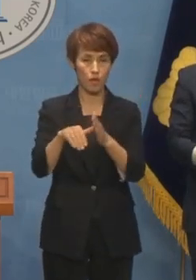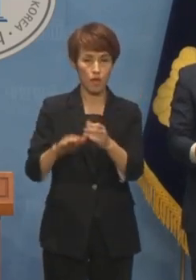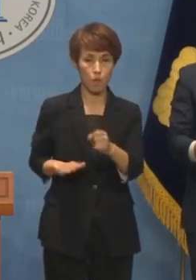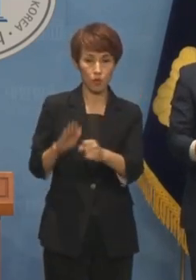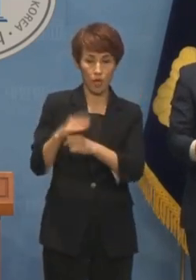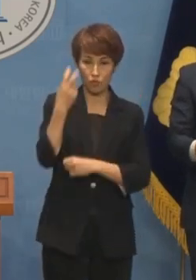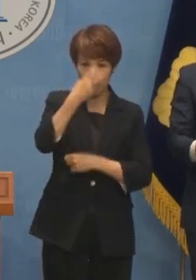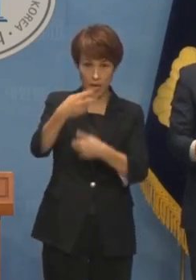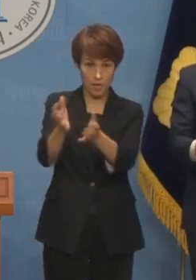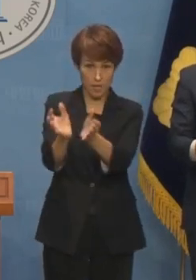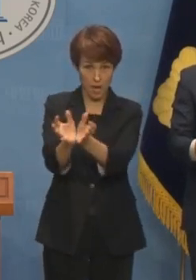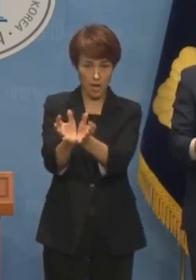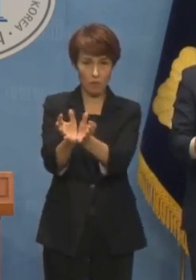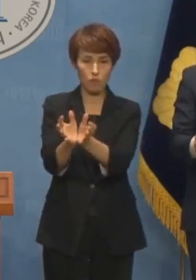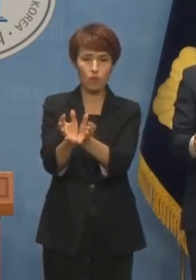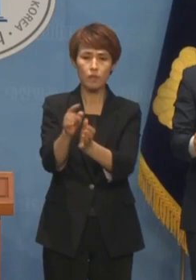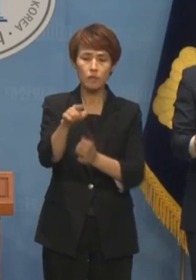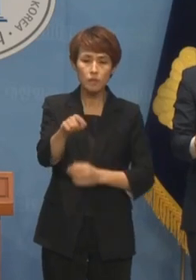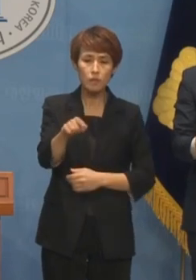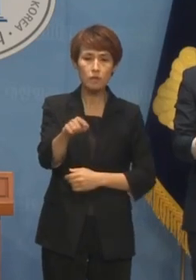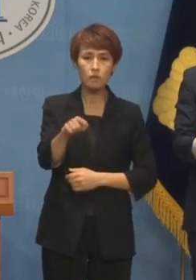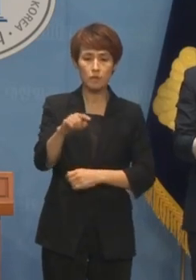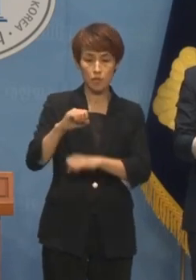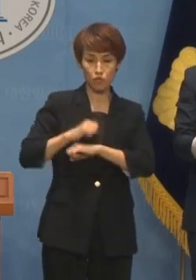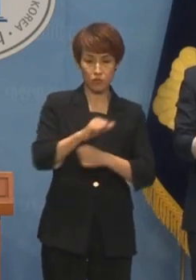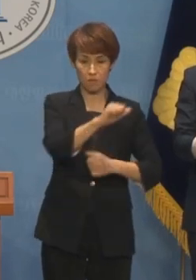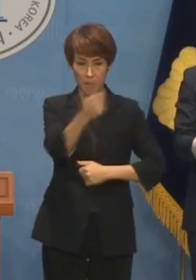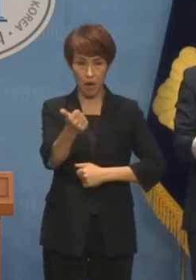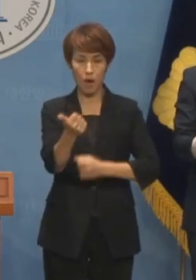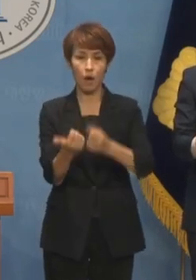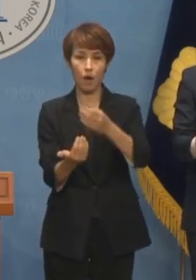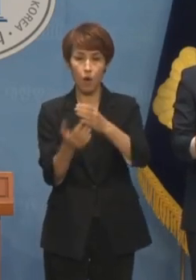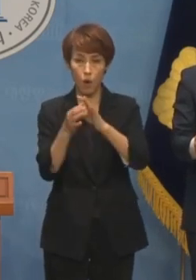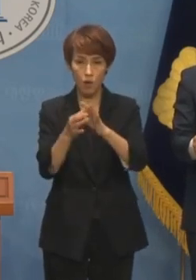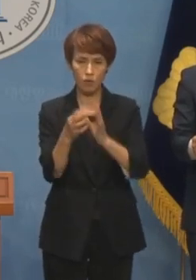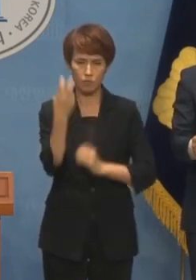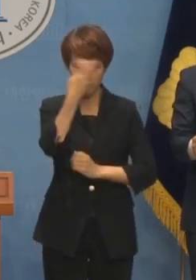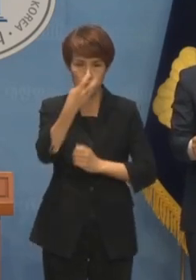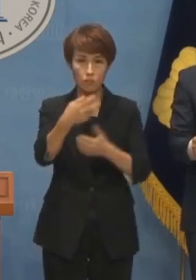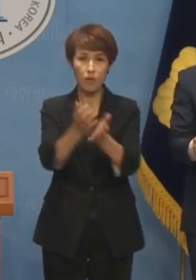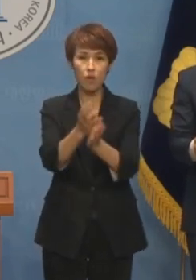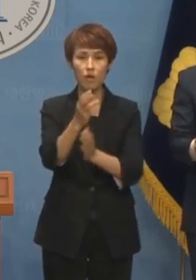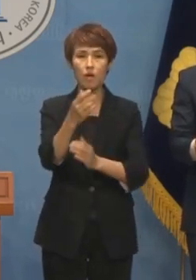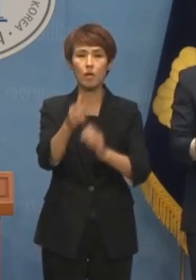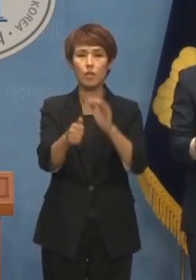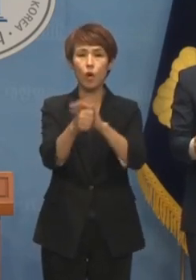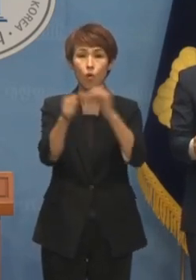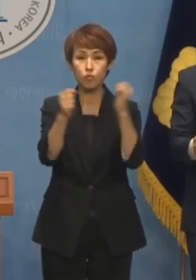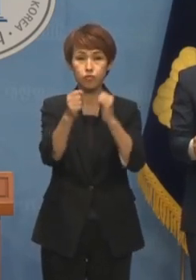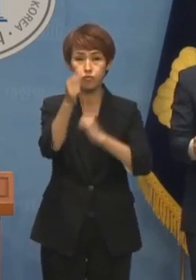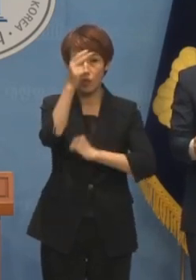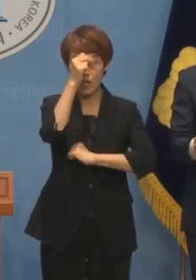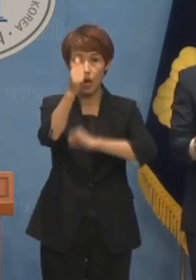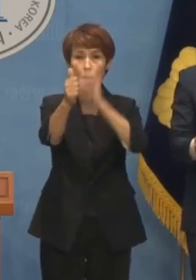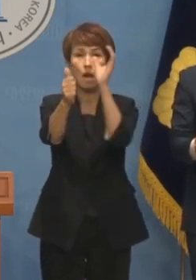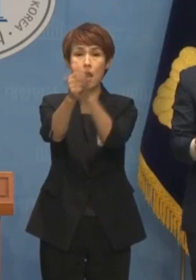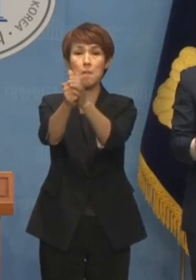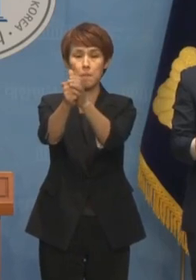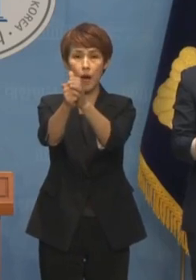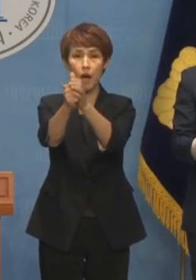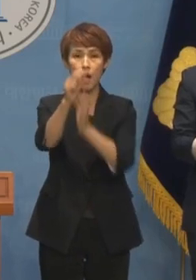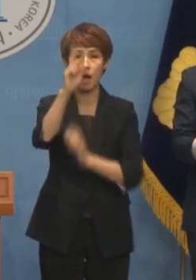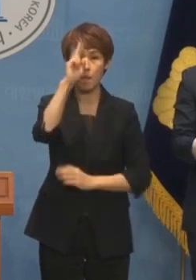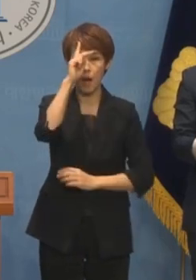수사단의 해병대원 사망사건 조사 자료가 경북경찰청으로 이첩됐고 12시 45분경 박정훈